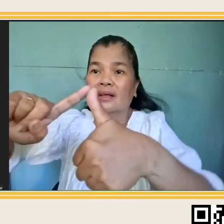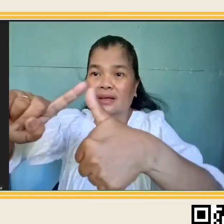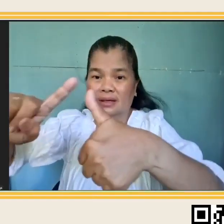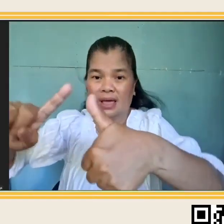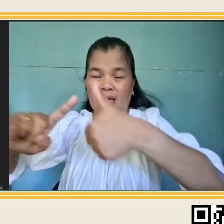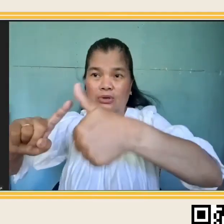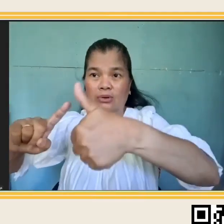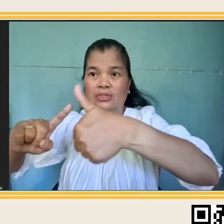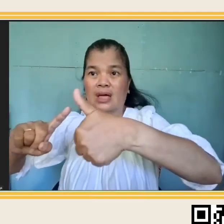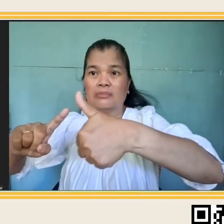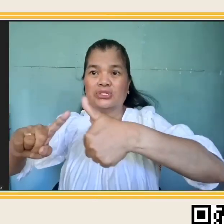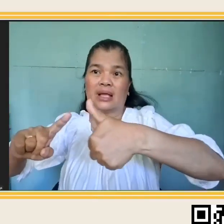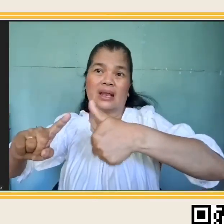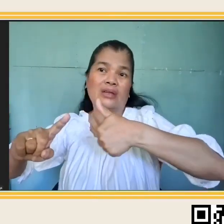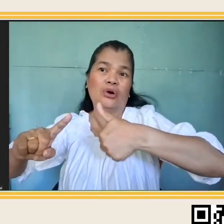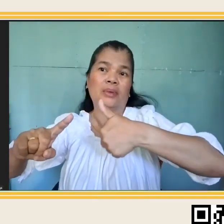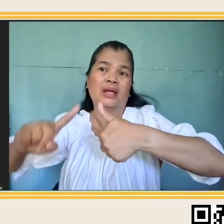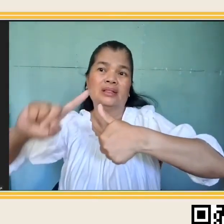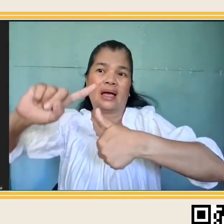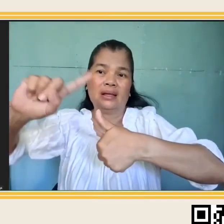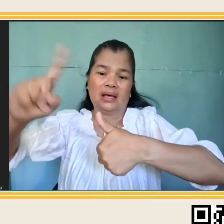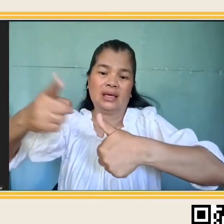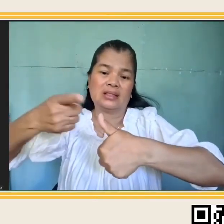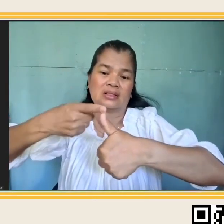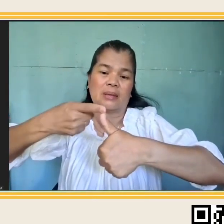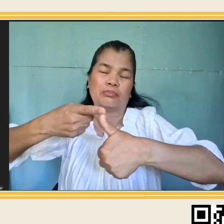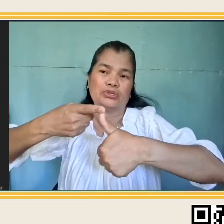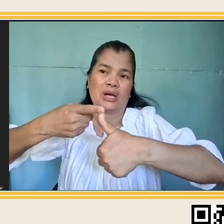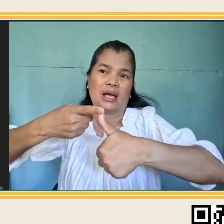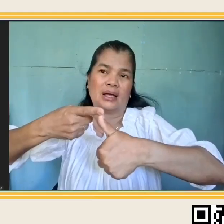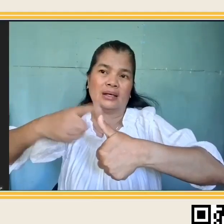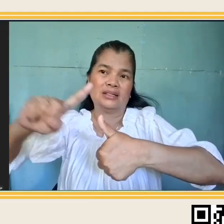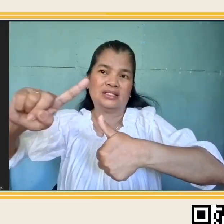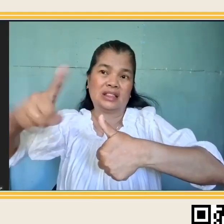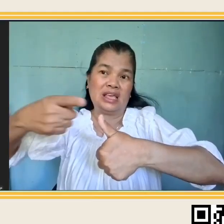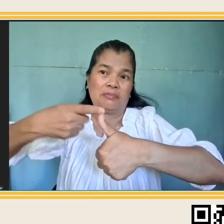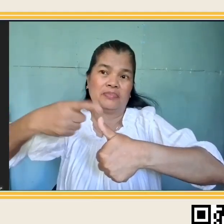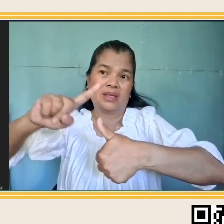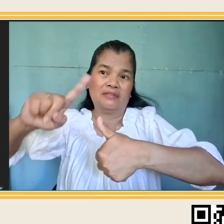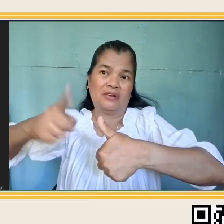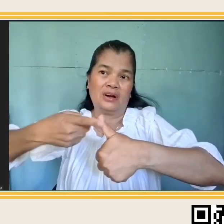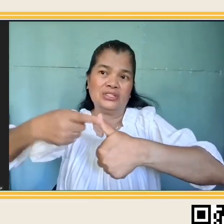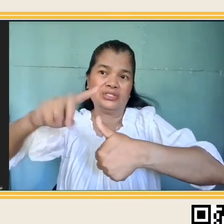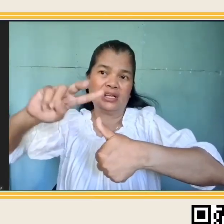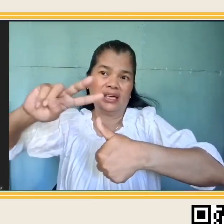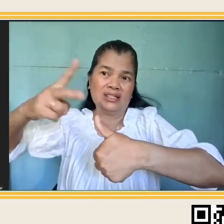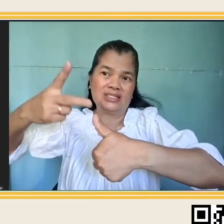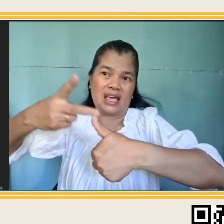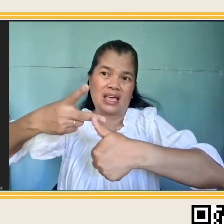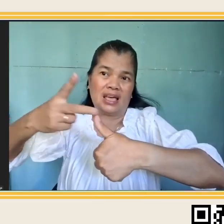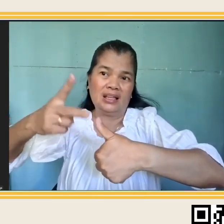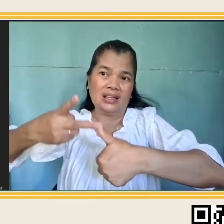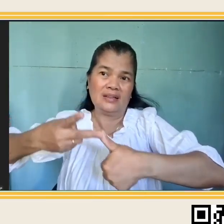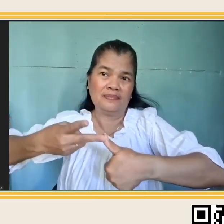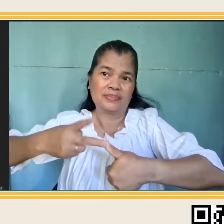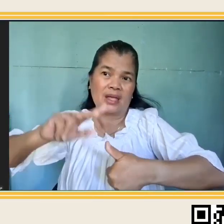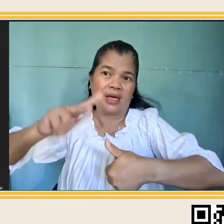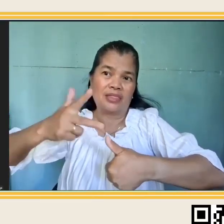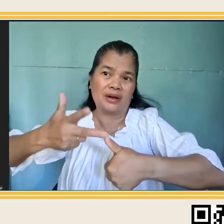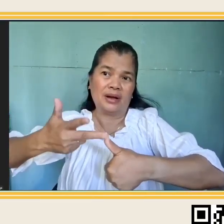Or, ito yung thumb sa non-dominant hand, itatap mo siya sa tip. First,